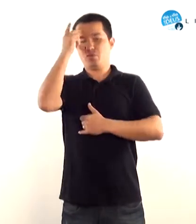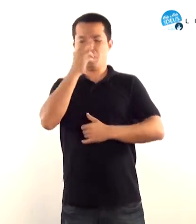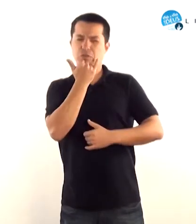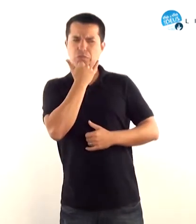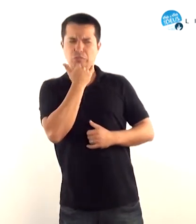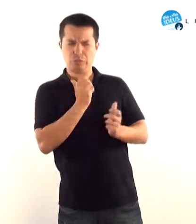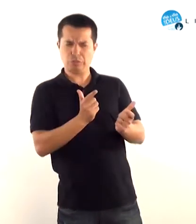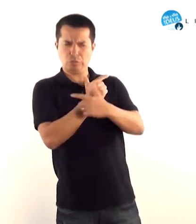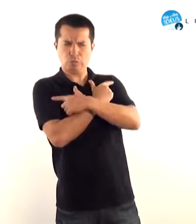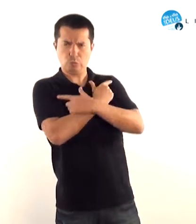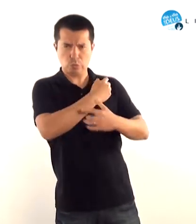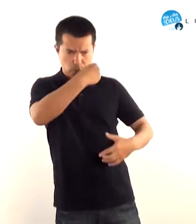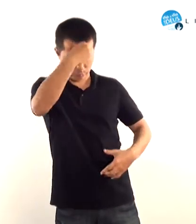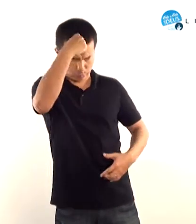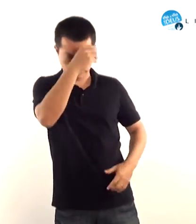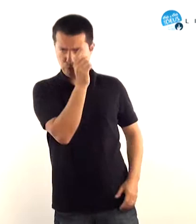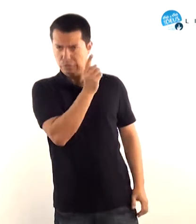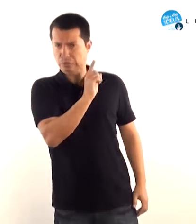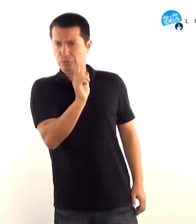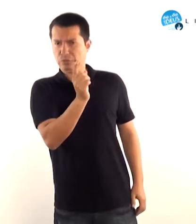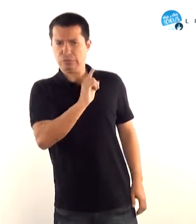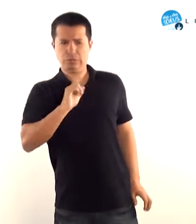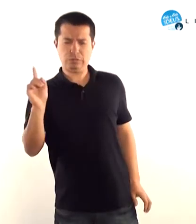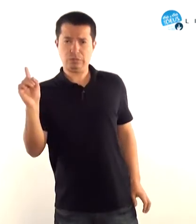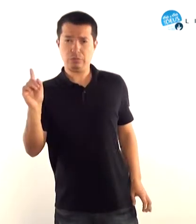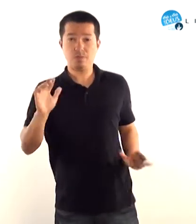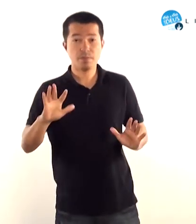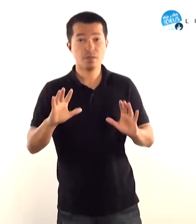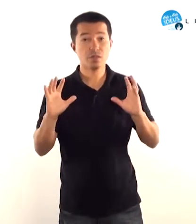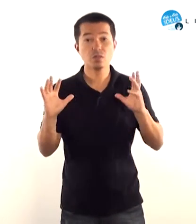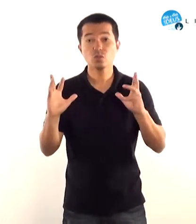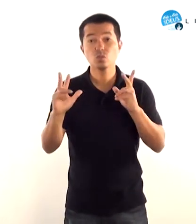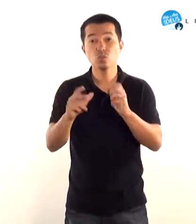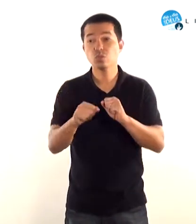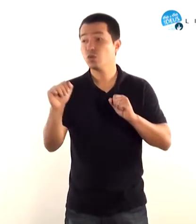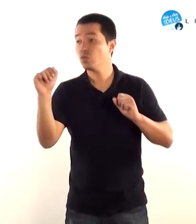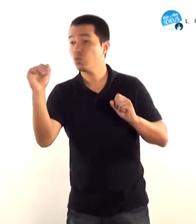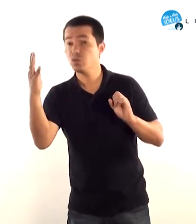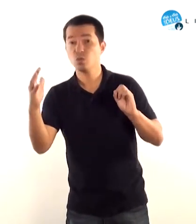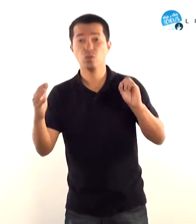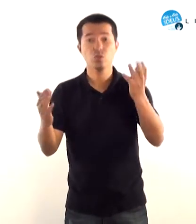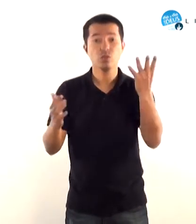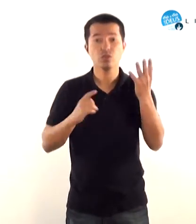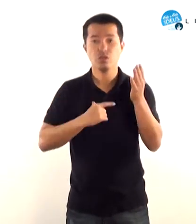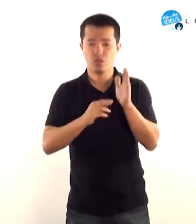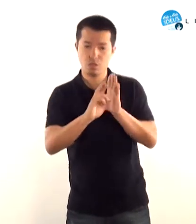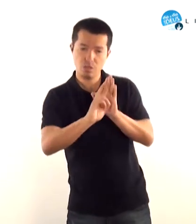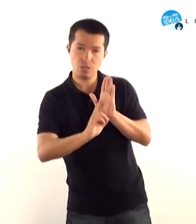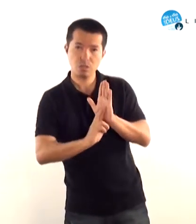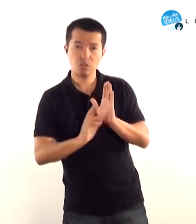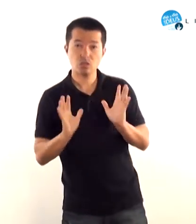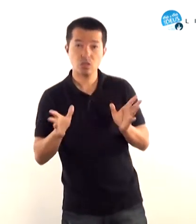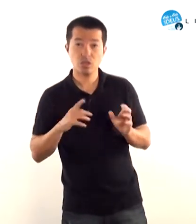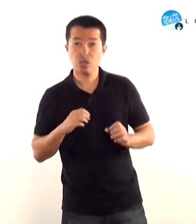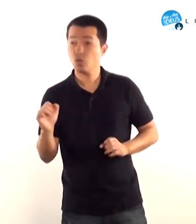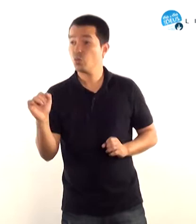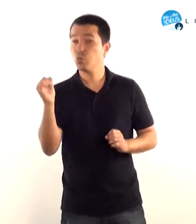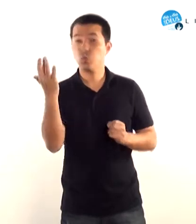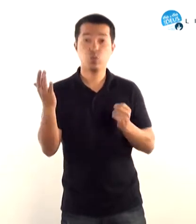tem nada a ver com isso. Não, mas todo aquele sistema estava debaixo de um juízo de Deus. A